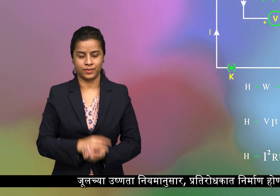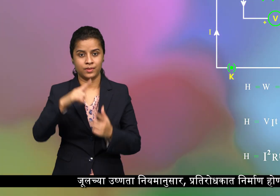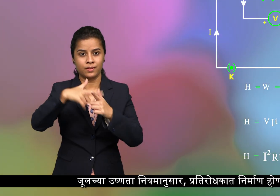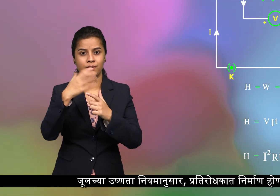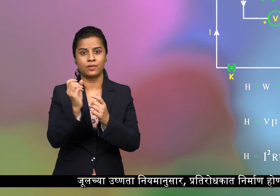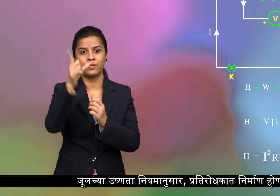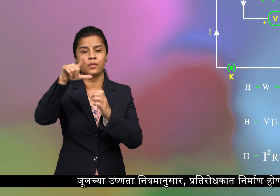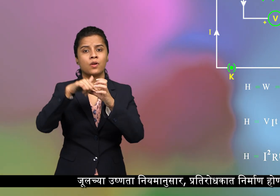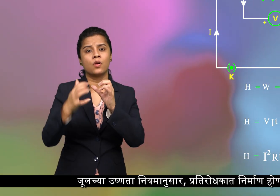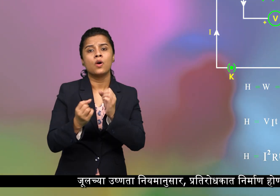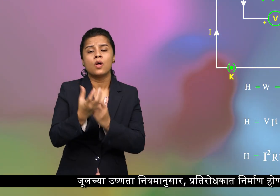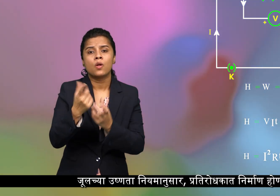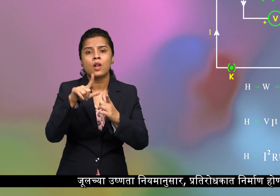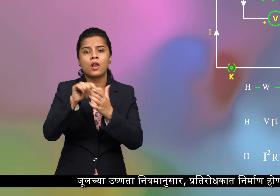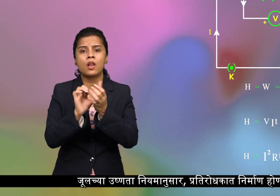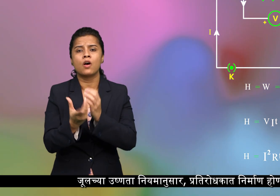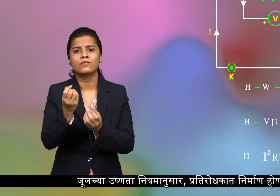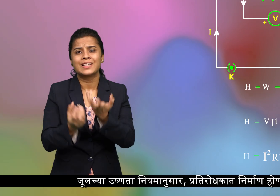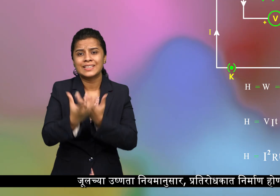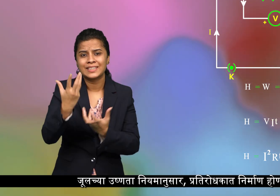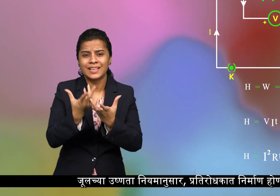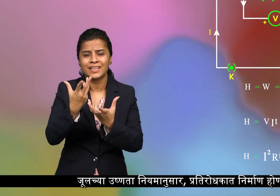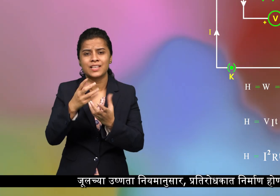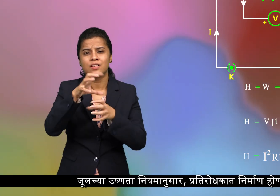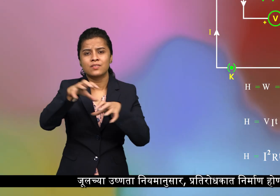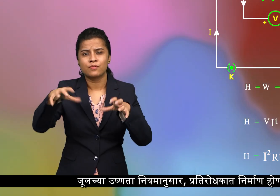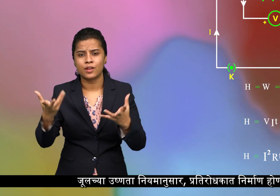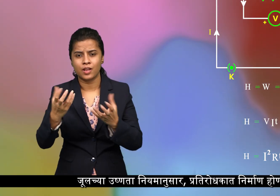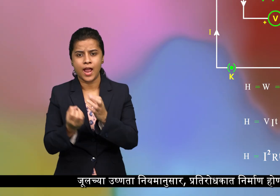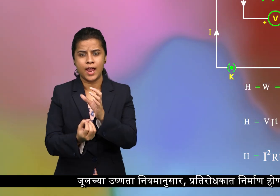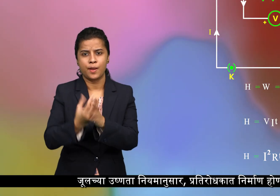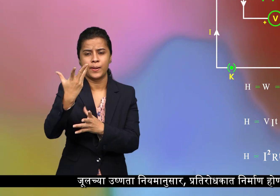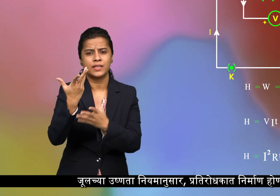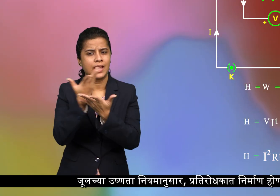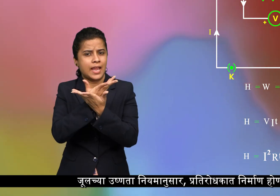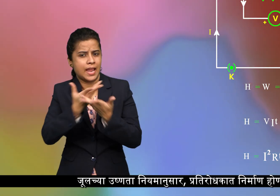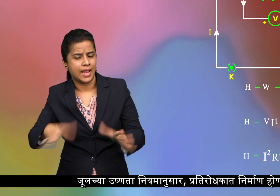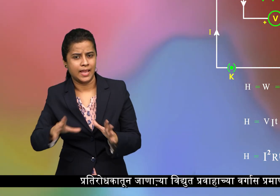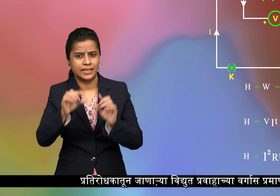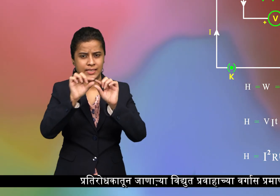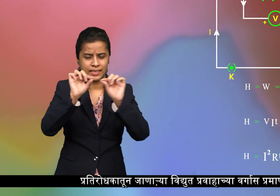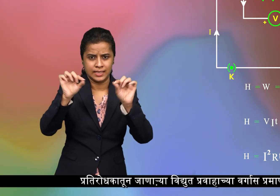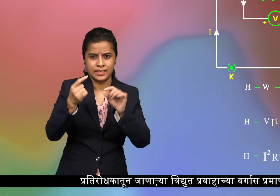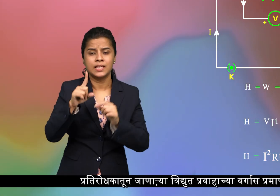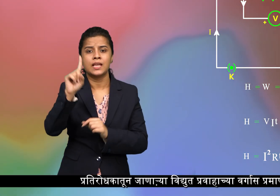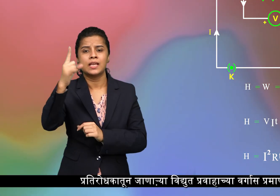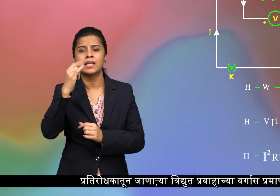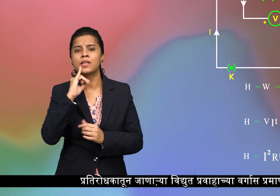जूलचा उष्णता नियमानुसार प्रतिरोधकात निर्माण होणारी उष्णता प्रतिरोधकातून जाणाऱ्या विद्युत